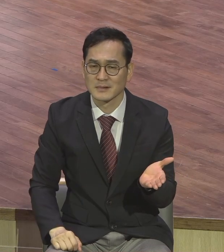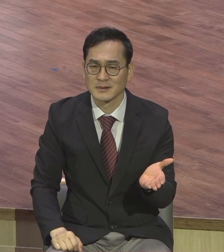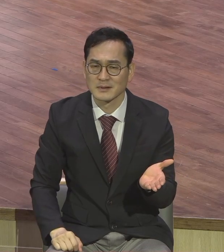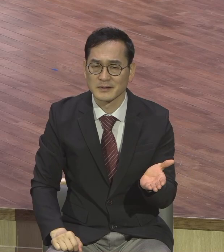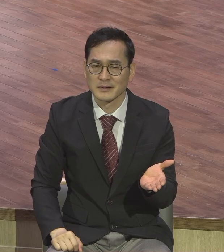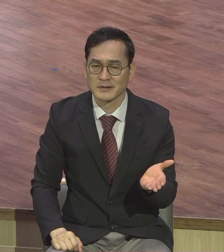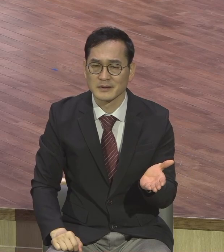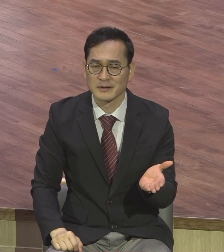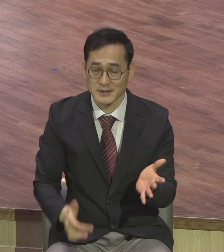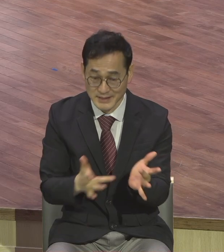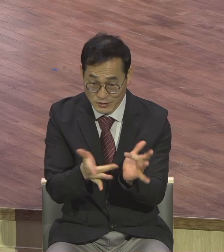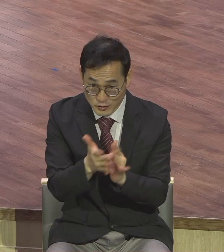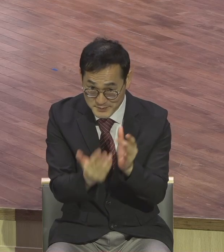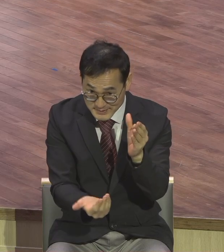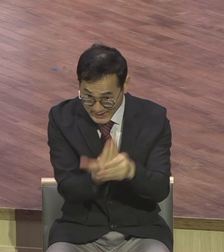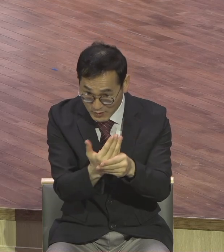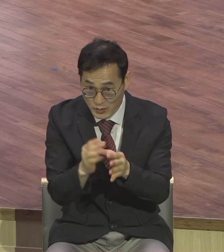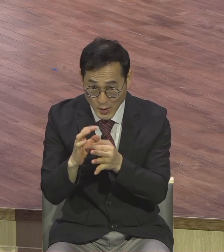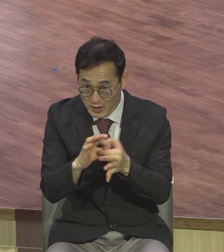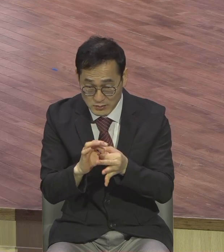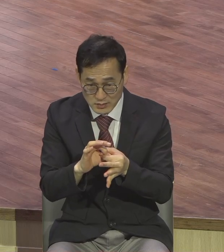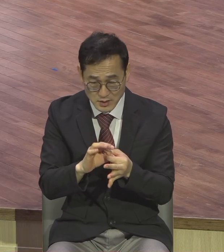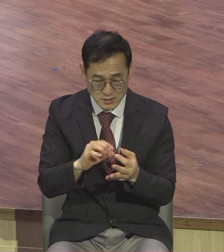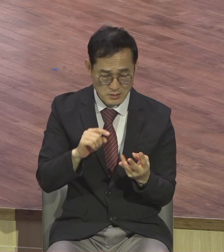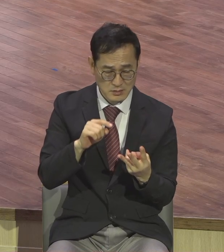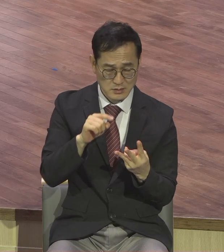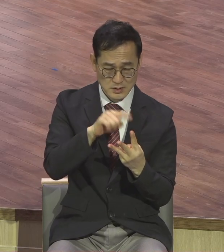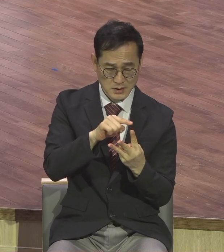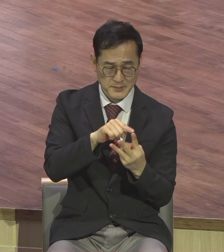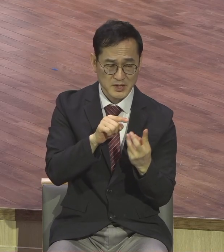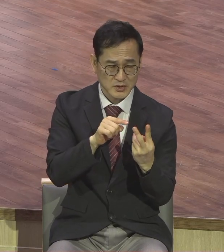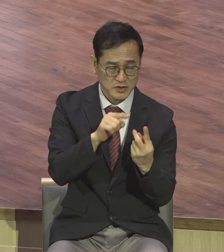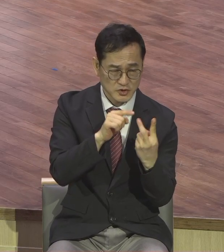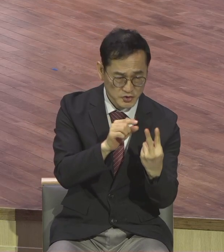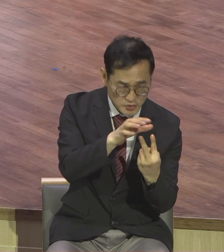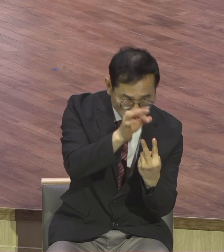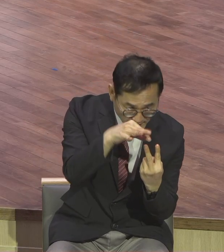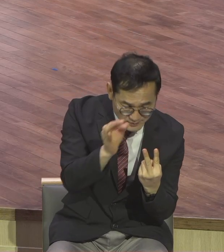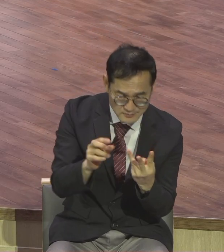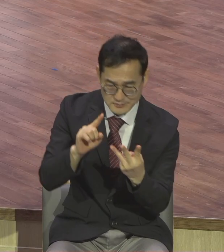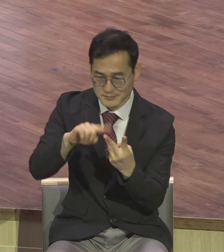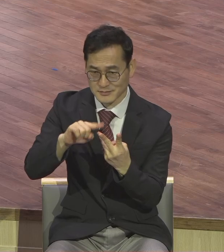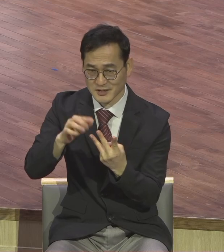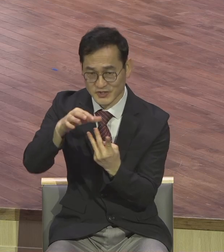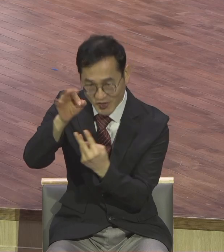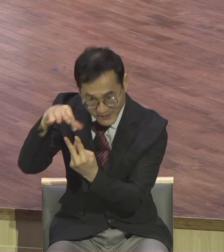이한 사건을 두고 보세요. 한 사건을 두고 선택을 어떻게